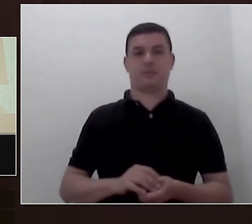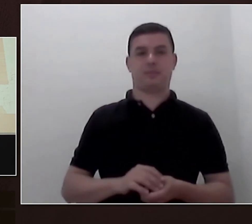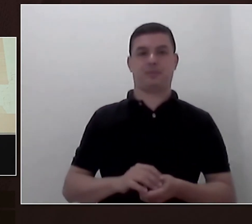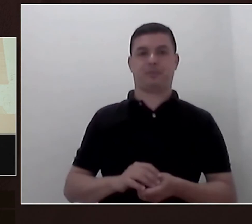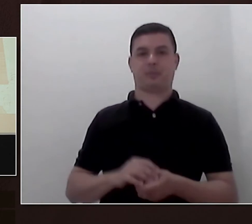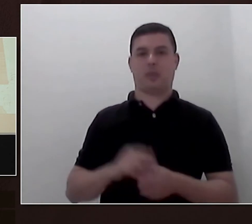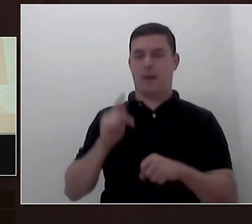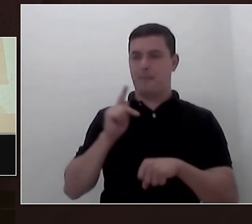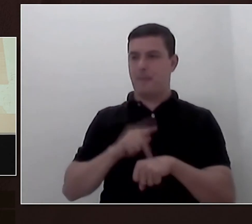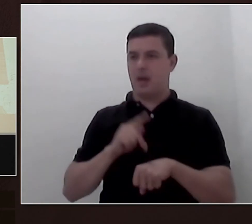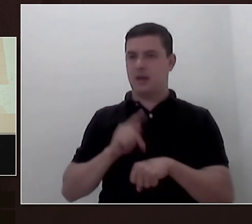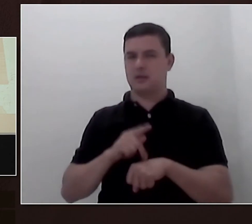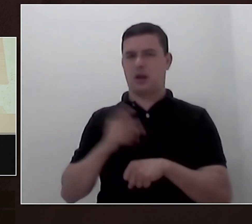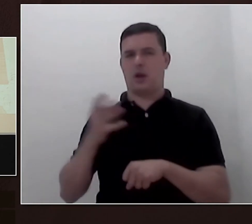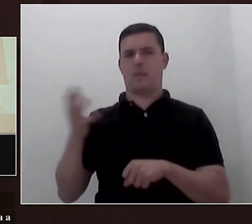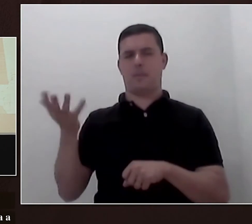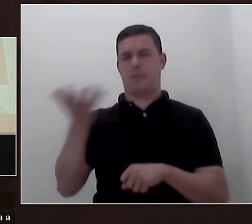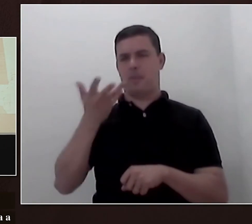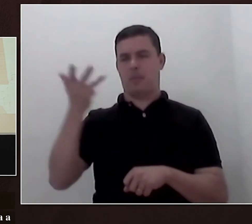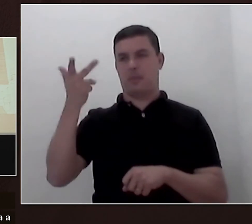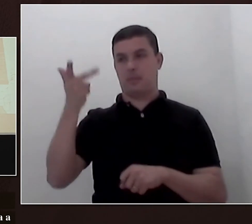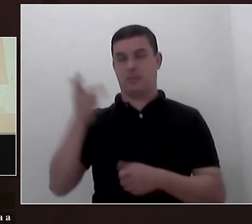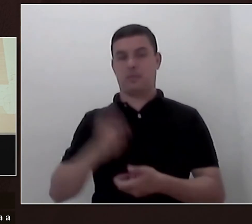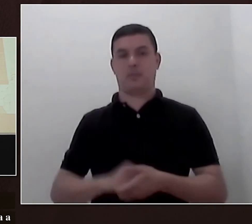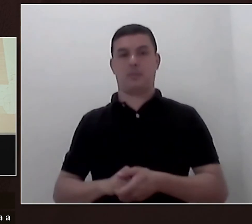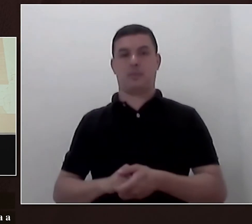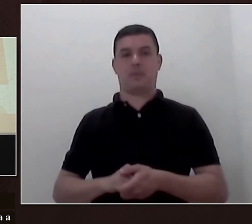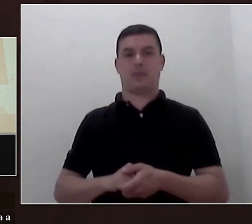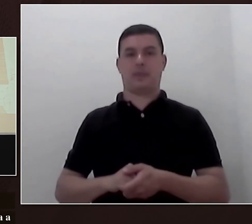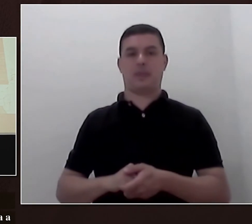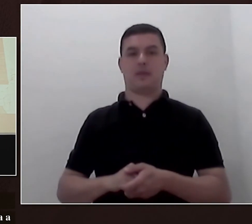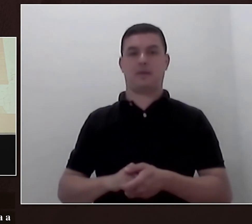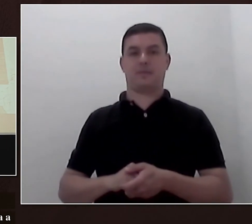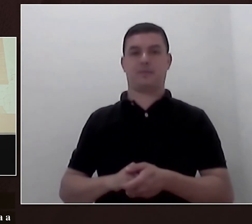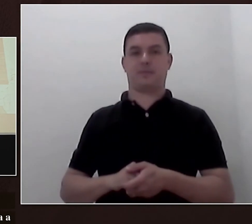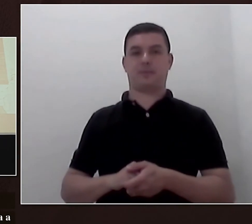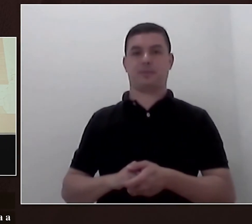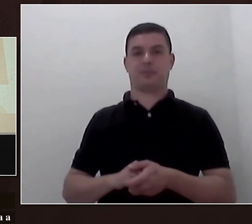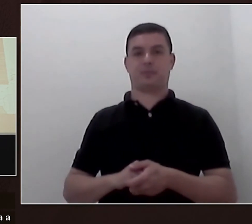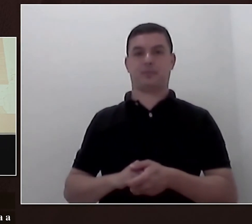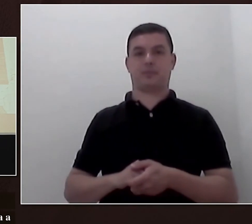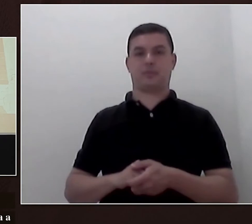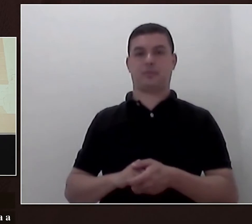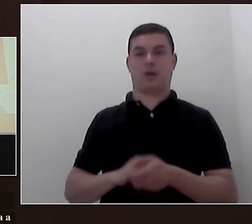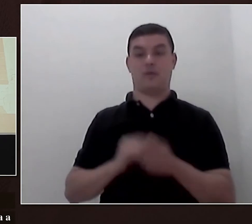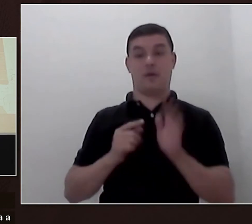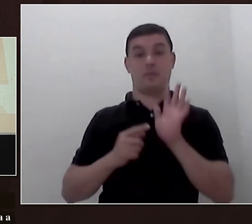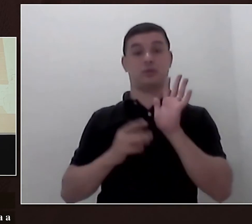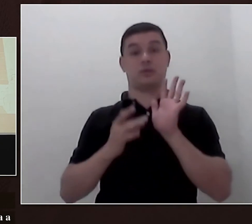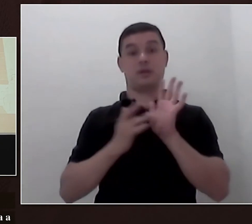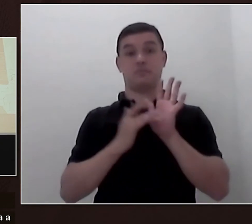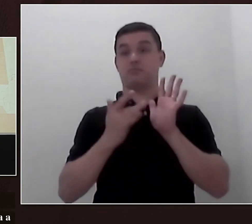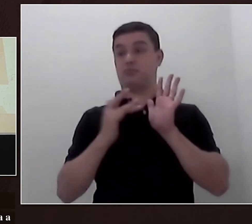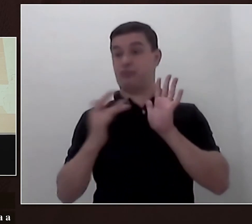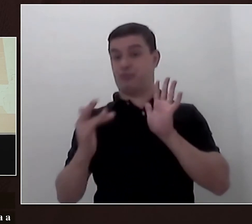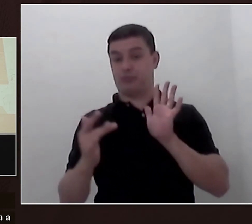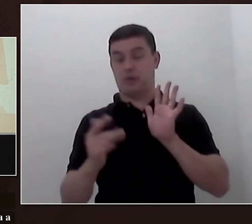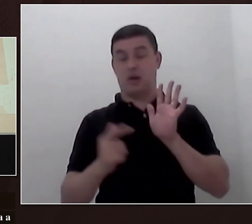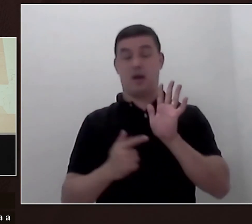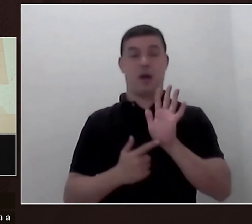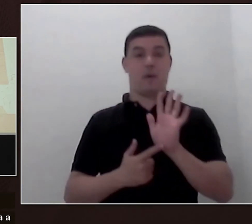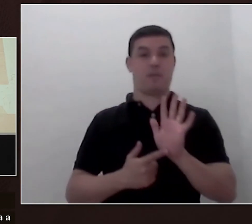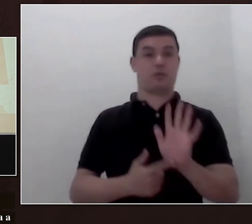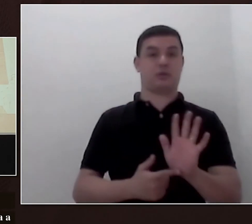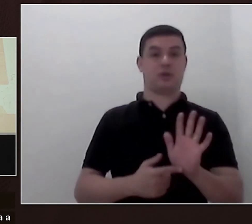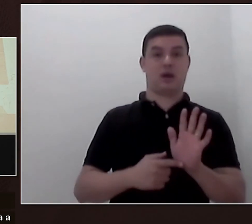madeira, feno e palha, né? Manifesta se tornará a obra de cada um, pois o dia demonstrará, porque